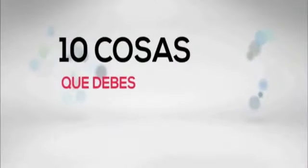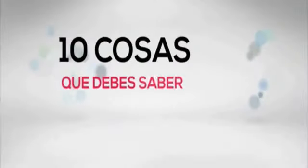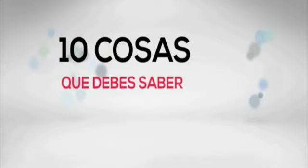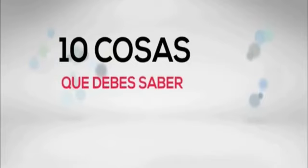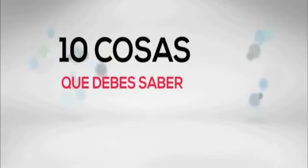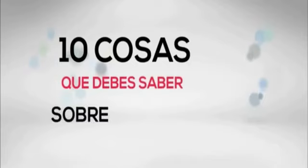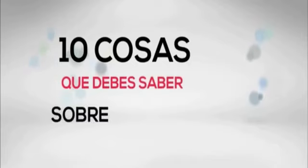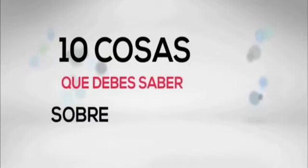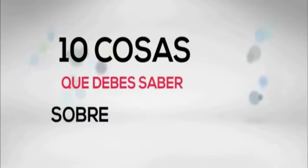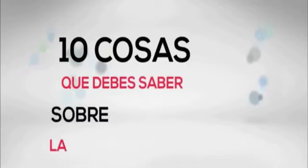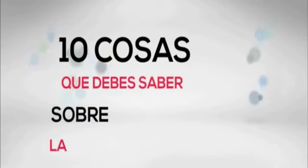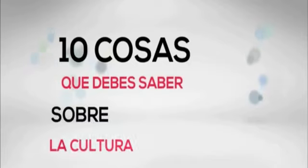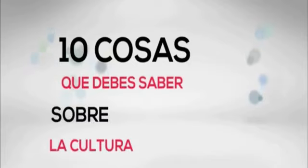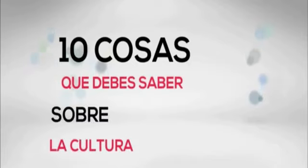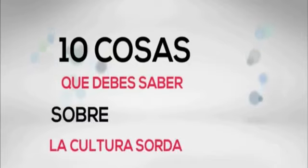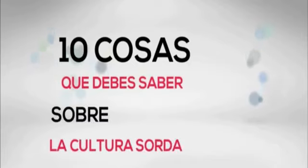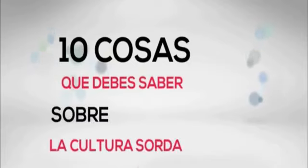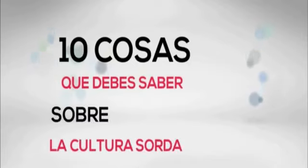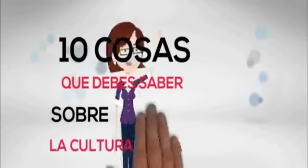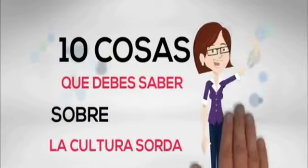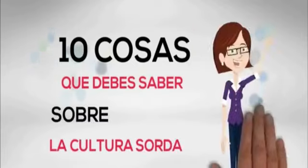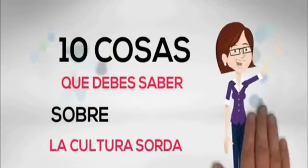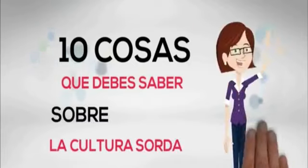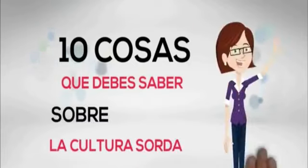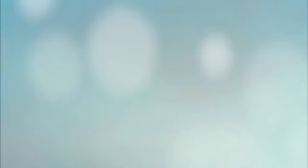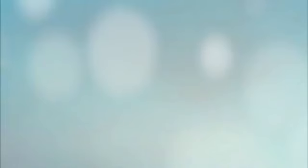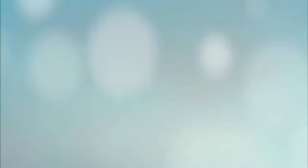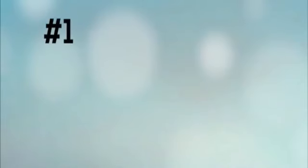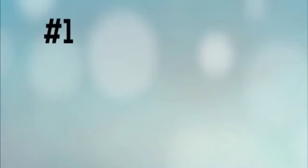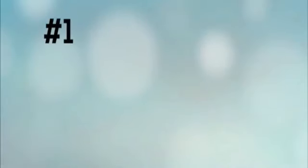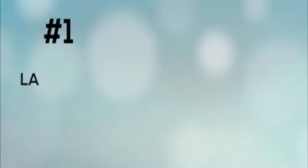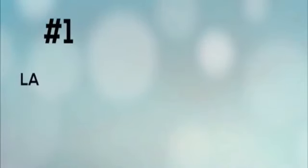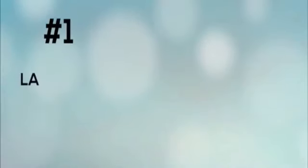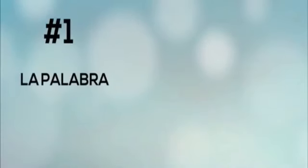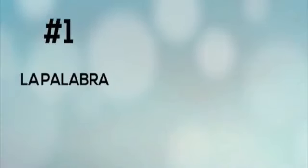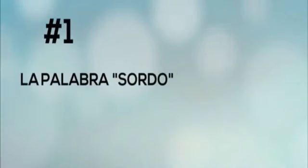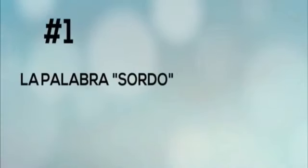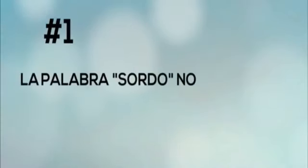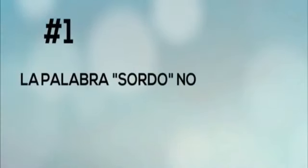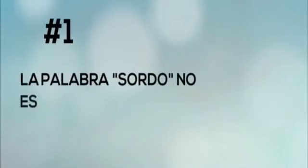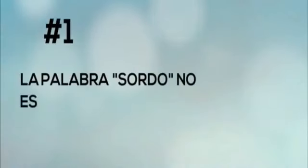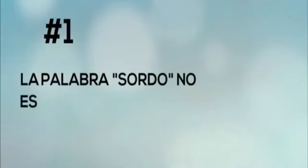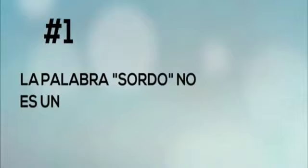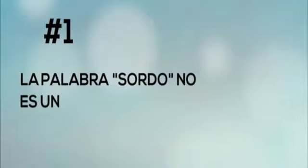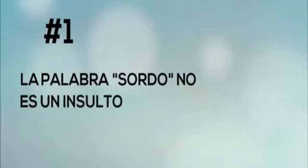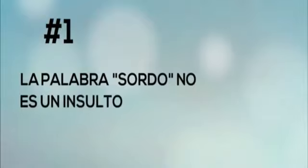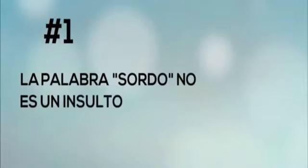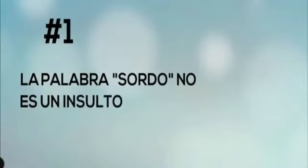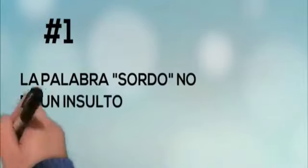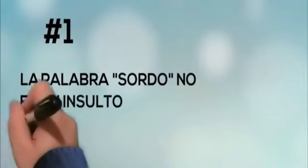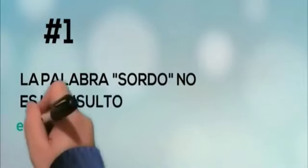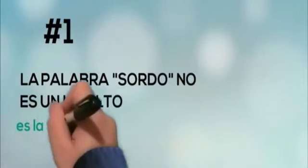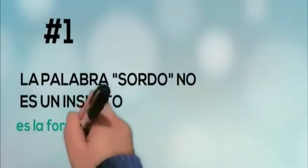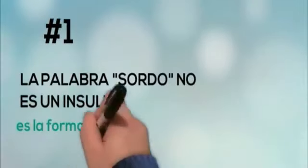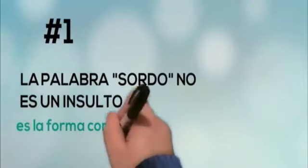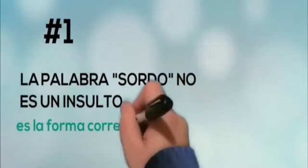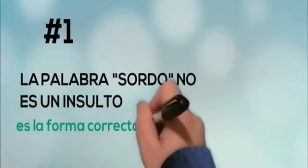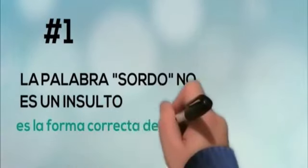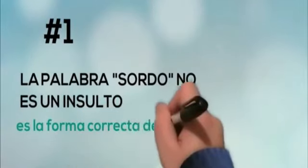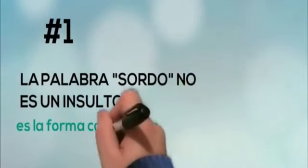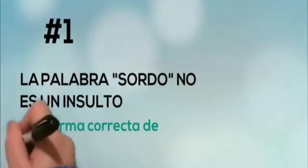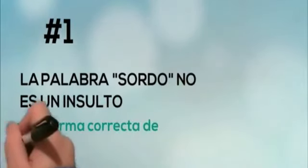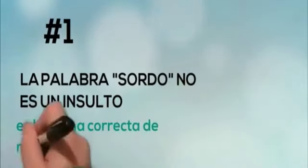10 cosas que debes saber sobre la cultura sorda. 1. La palabra sordo no es un